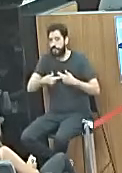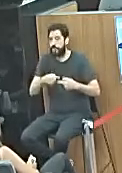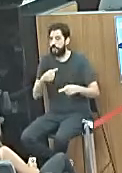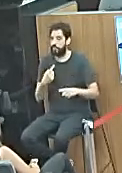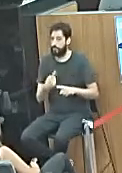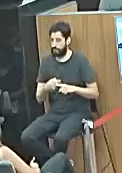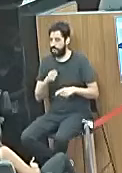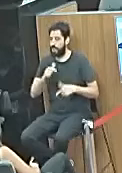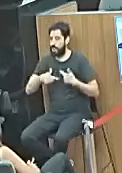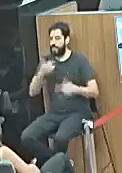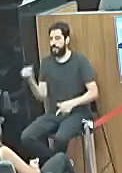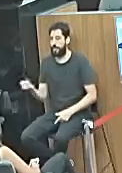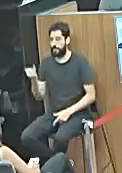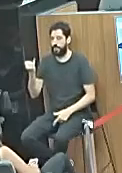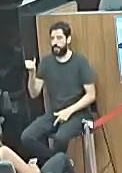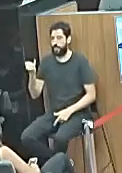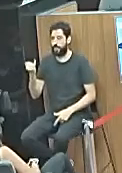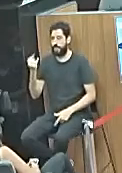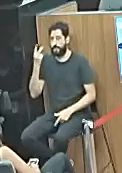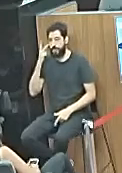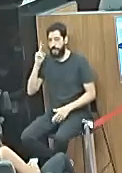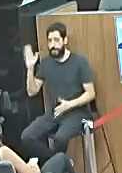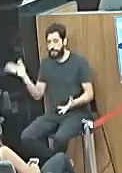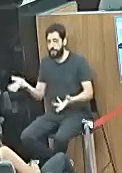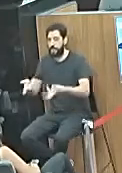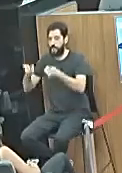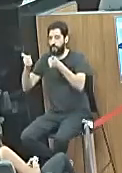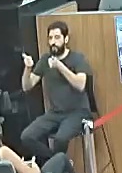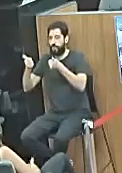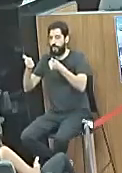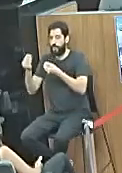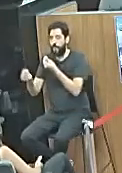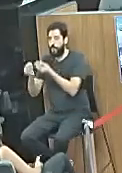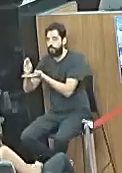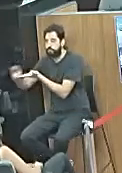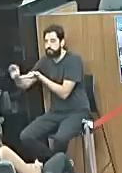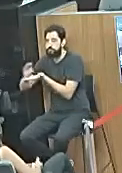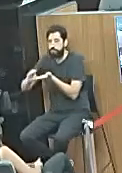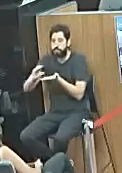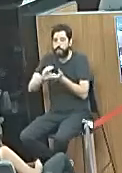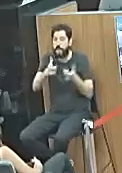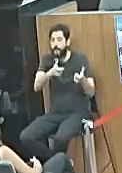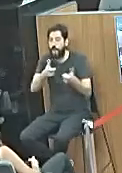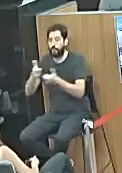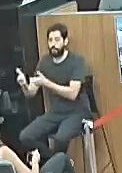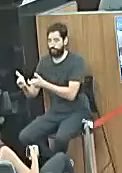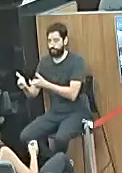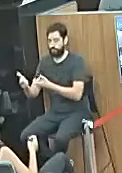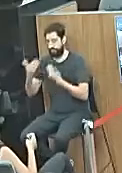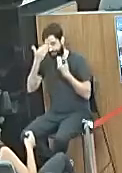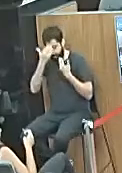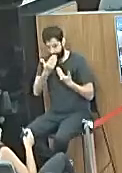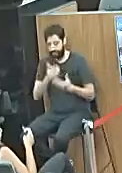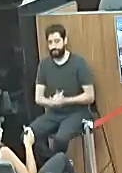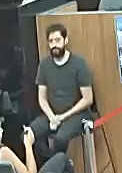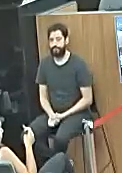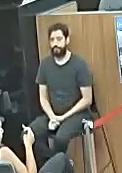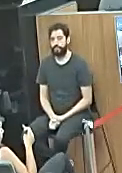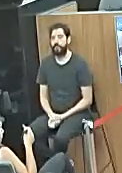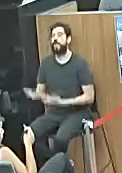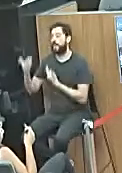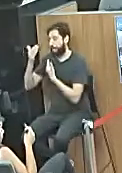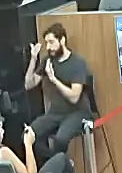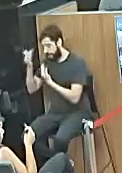pra que a gente aprimore é a alocação de recursos no orçamento do estado obrigado muito obrigado